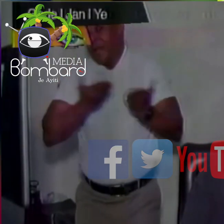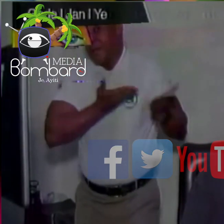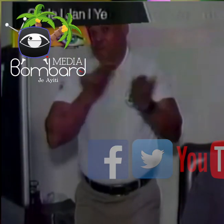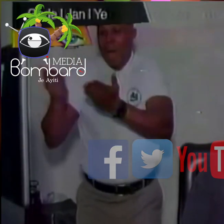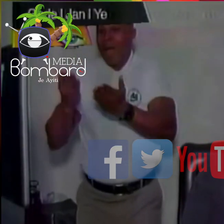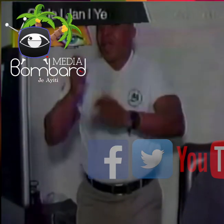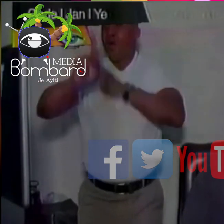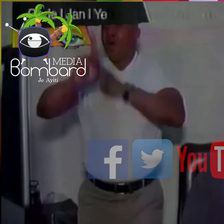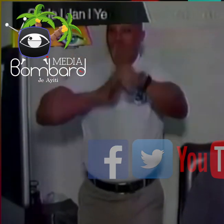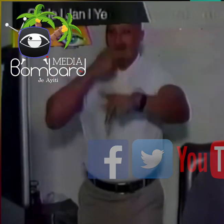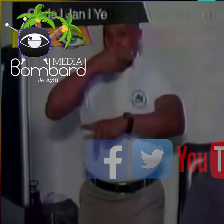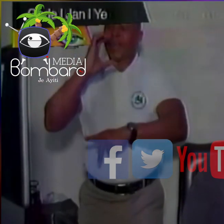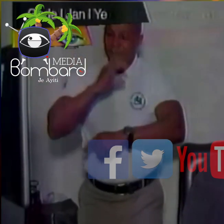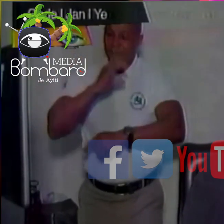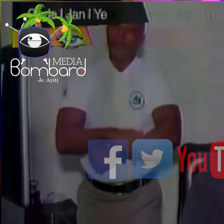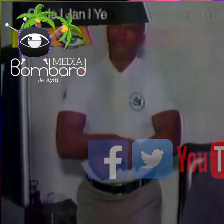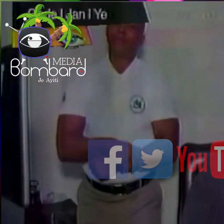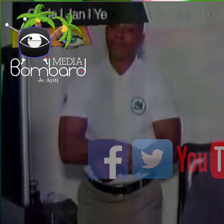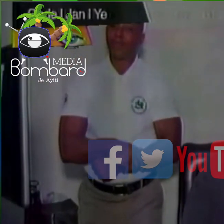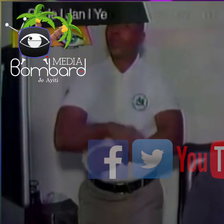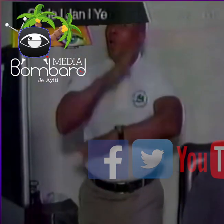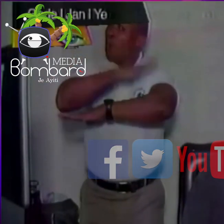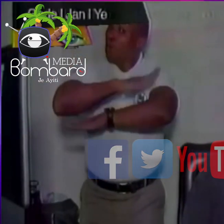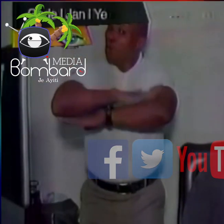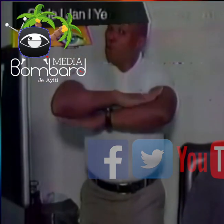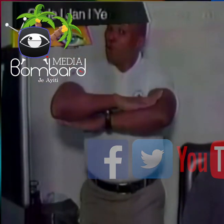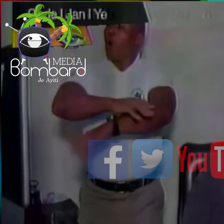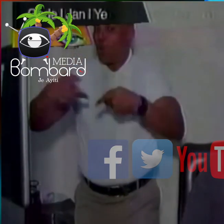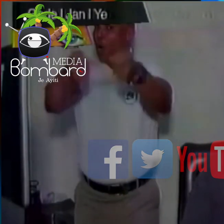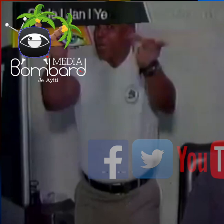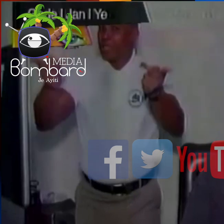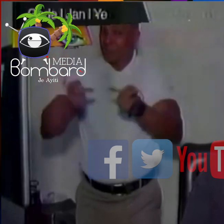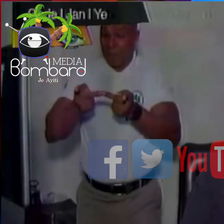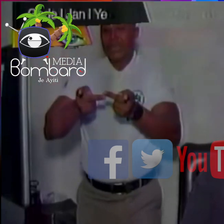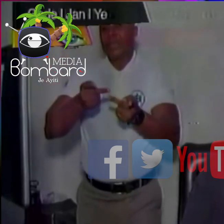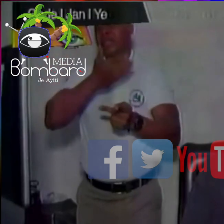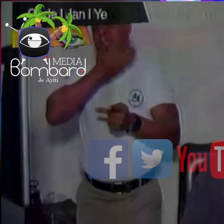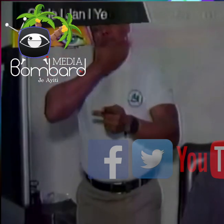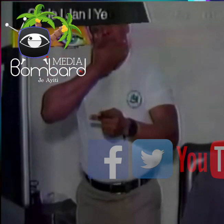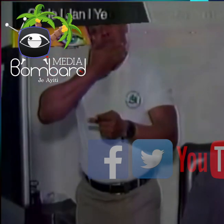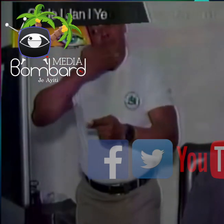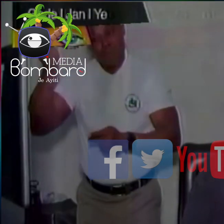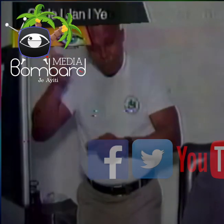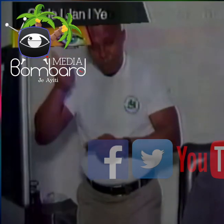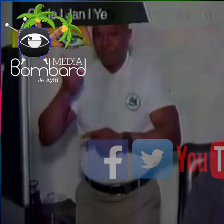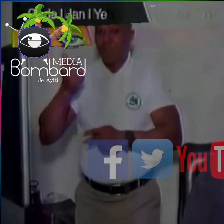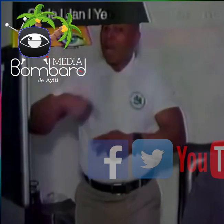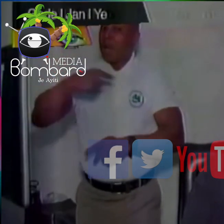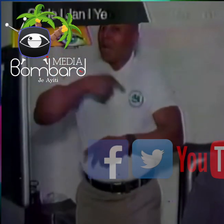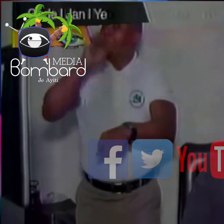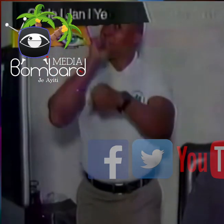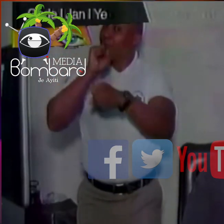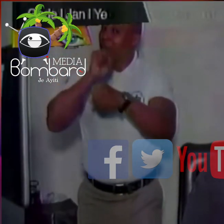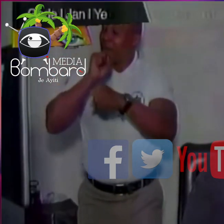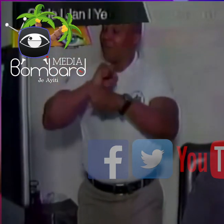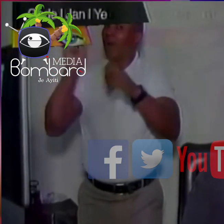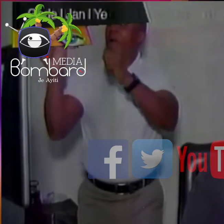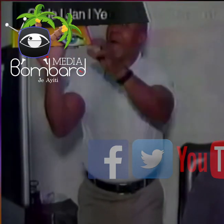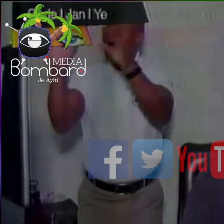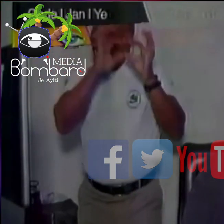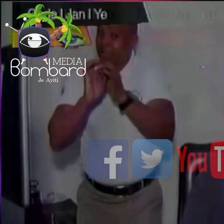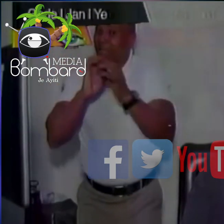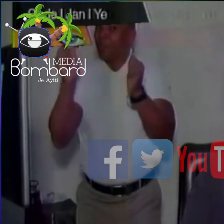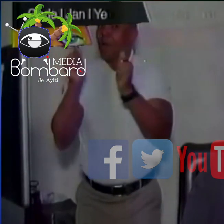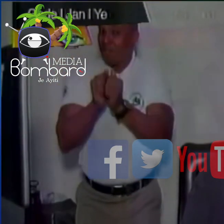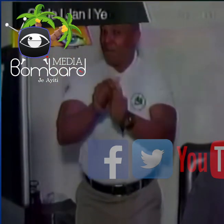que nous-mêmes, dans le niveau panneau, et nous continuons à faire travail là. Entre-temps, nous avons travaillé de concert avec DPC.